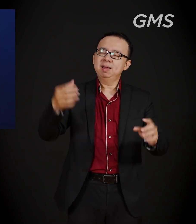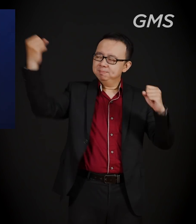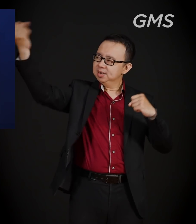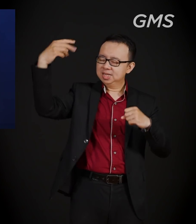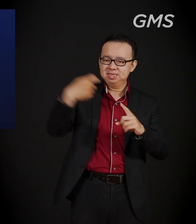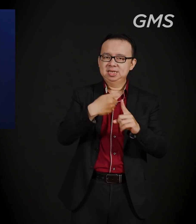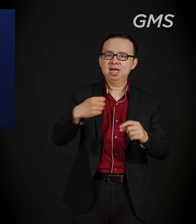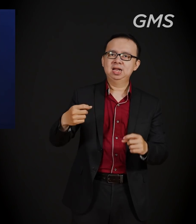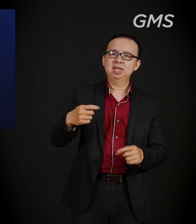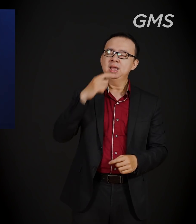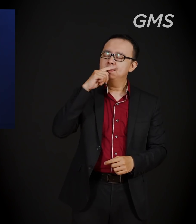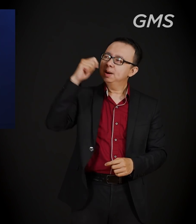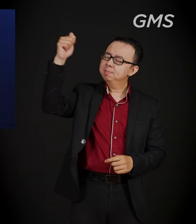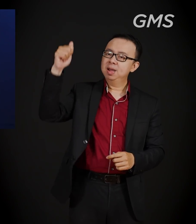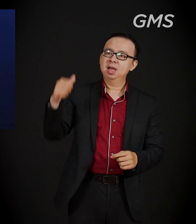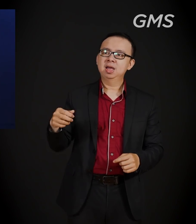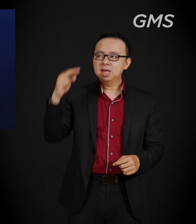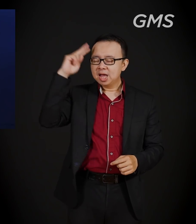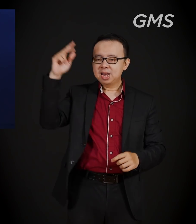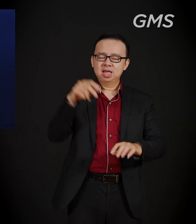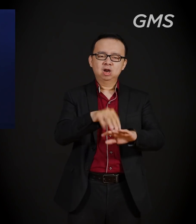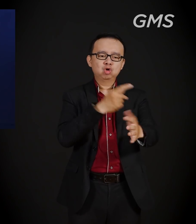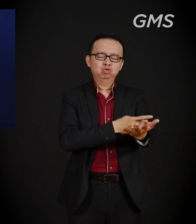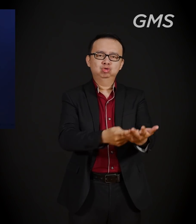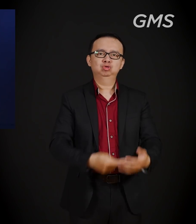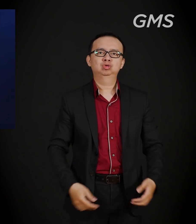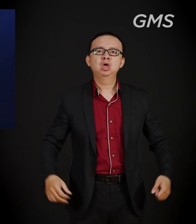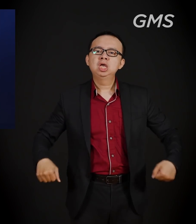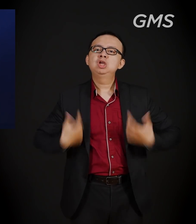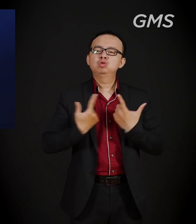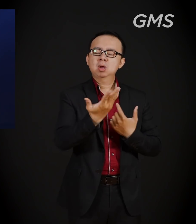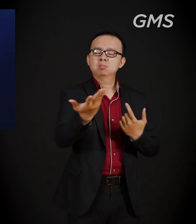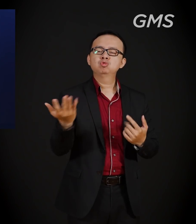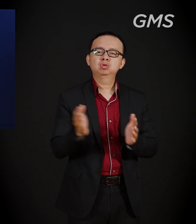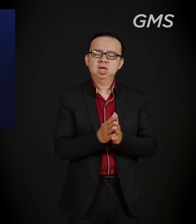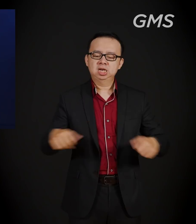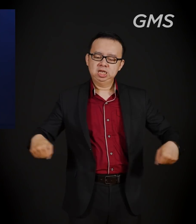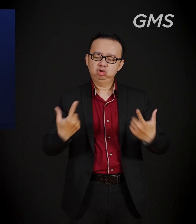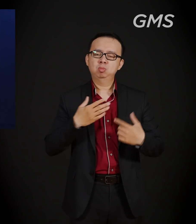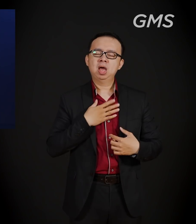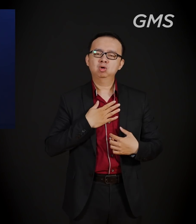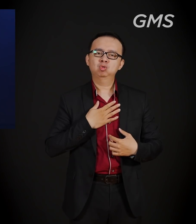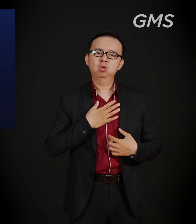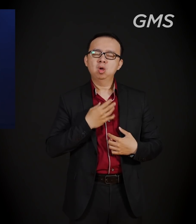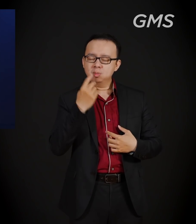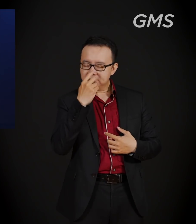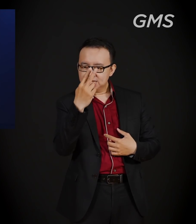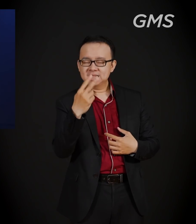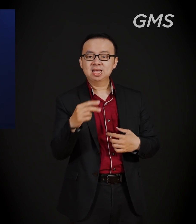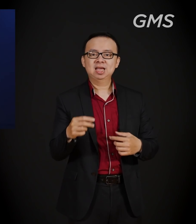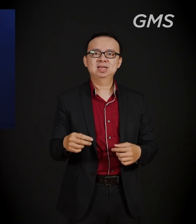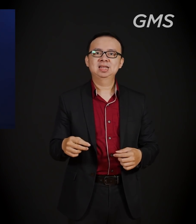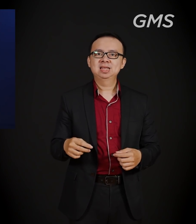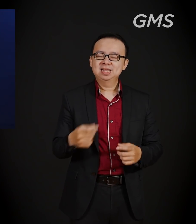Bapa, dari Allah Putra dan Allah Roh Kudus. Biar hidupmu dan hidupku mencerminkan kasih Yesus.